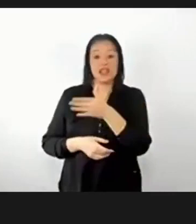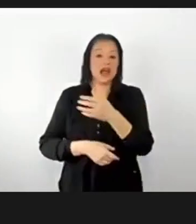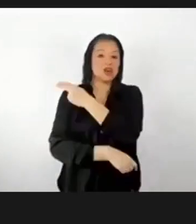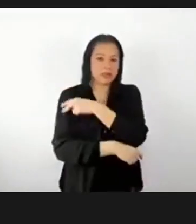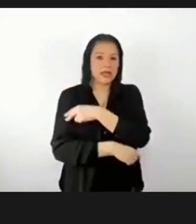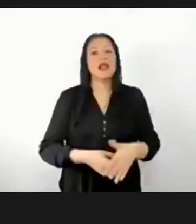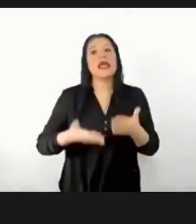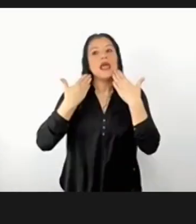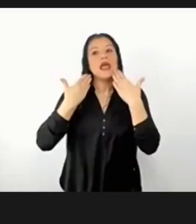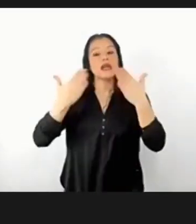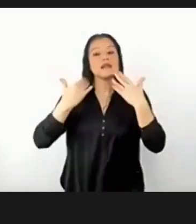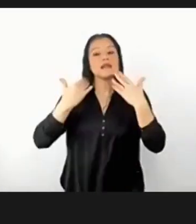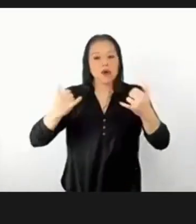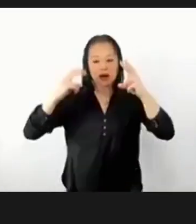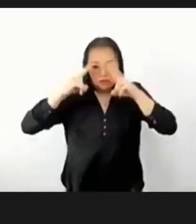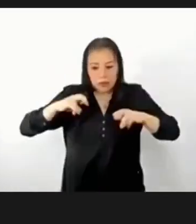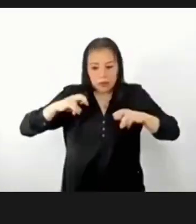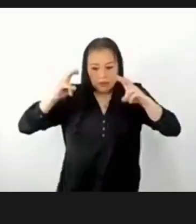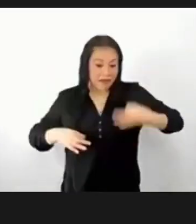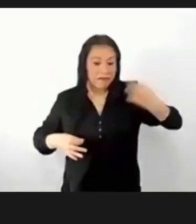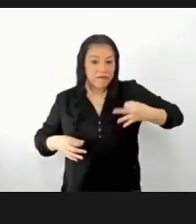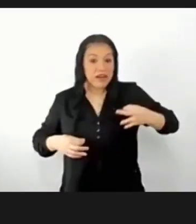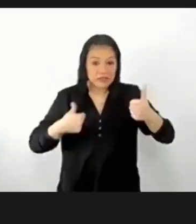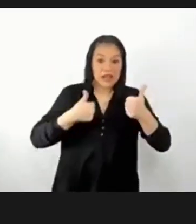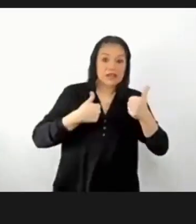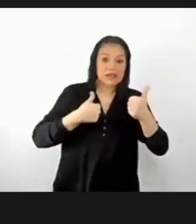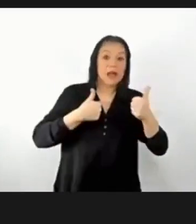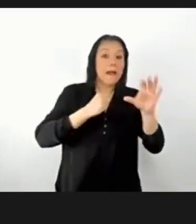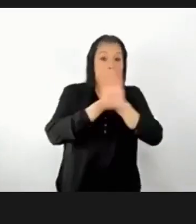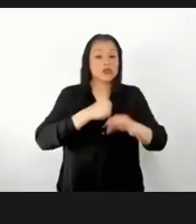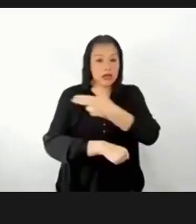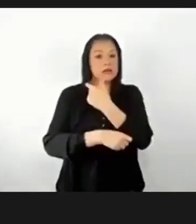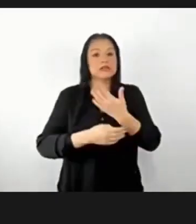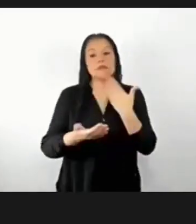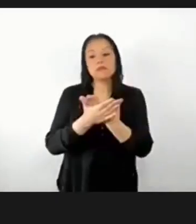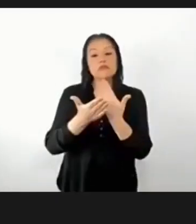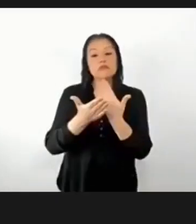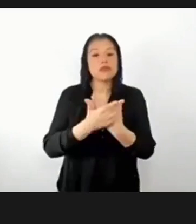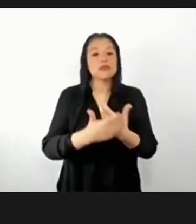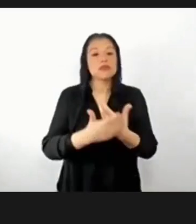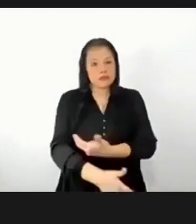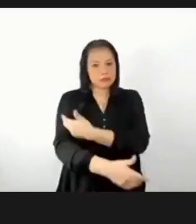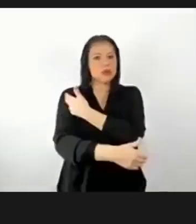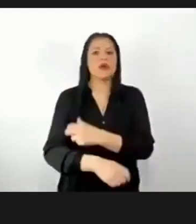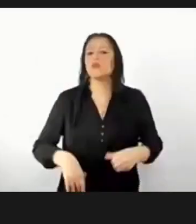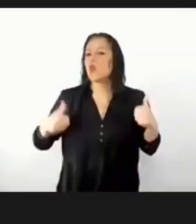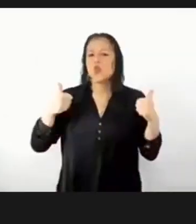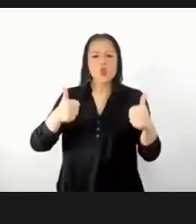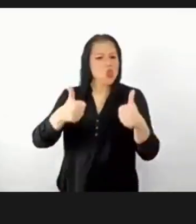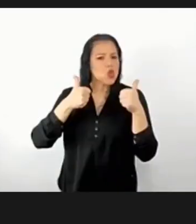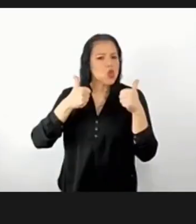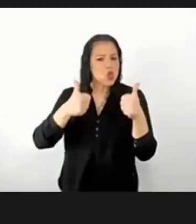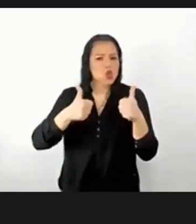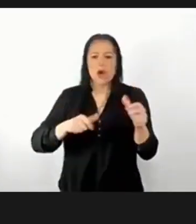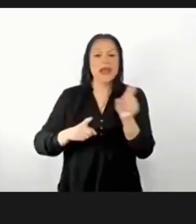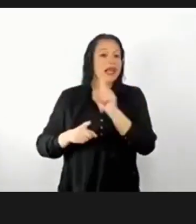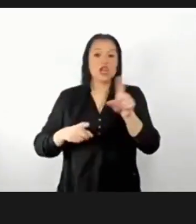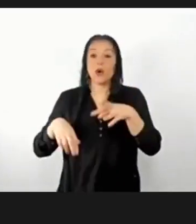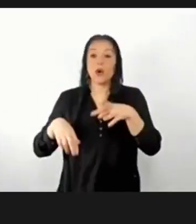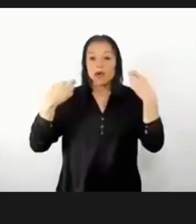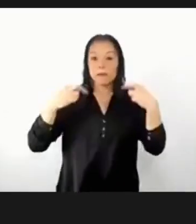felizmente hasta ahora los estudios de efectividad que se están haciendo demuestran que las vacunas son muy efectivas en impedir que